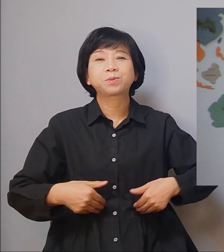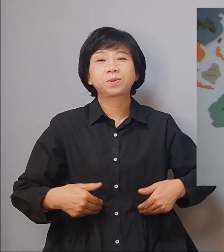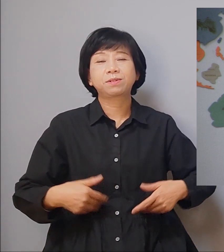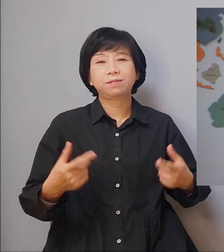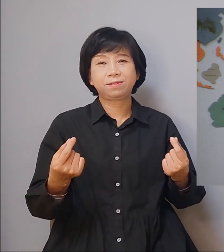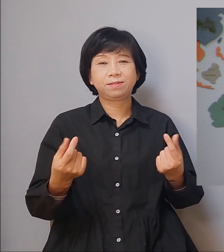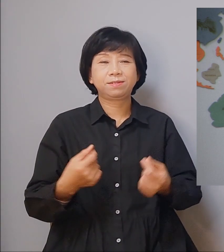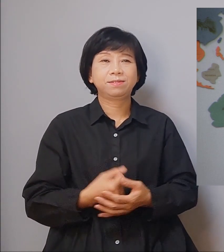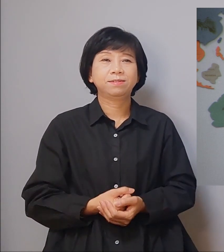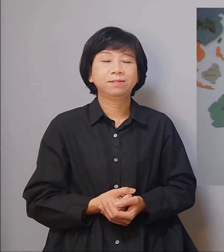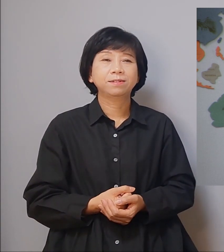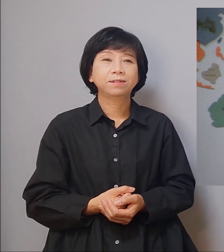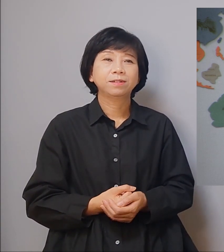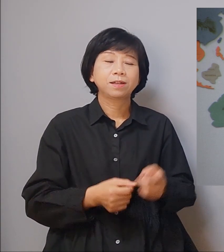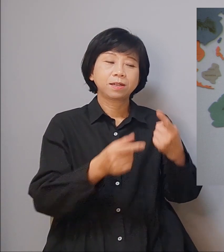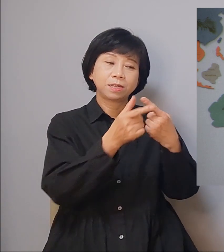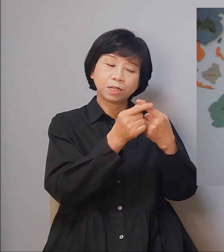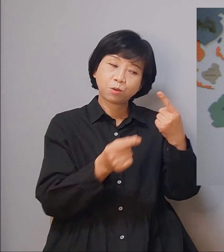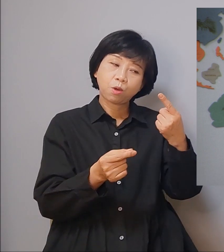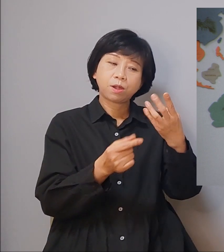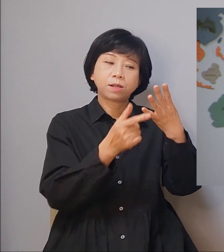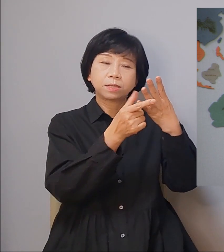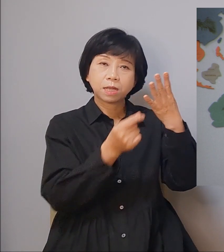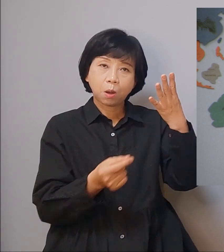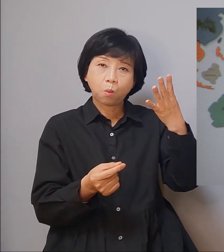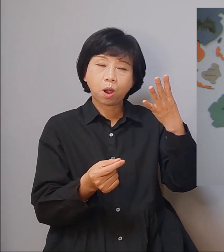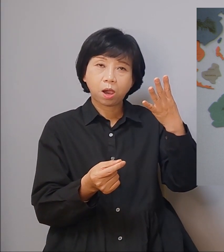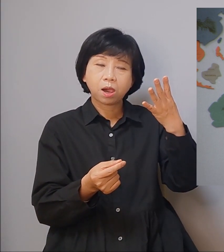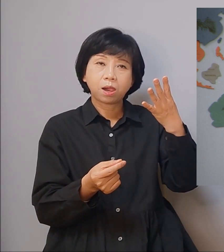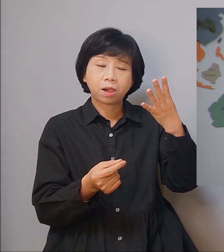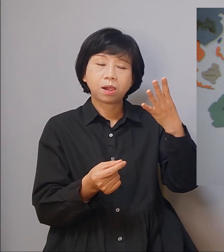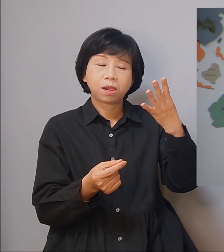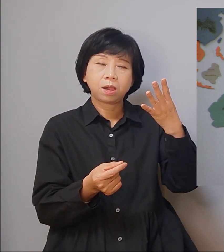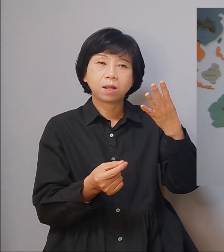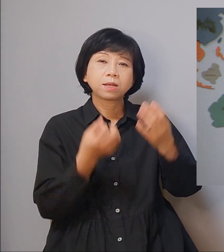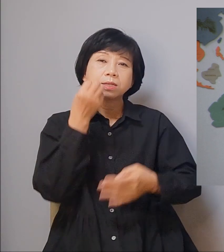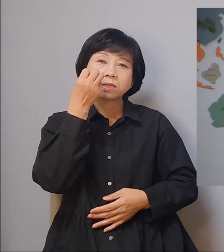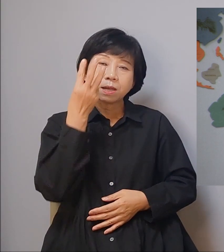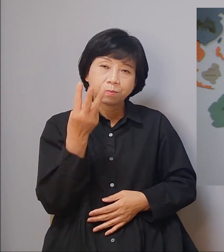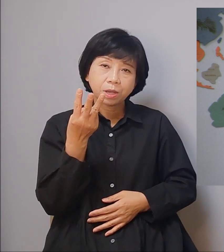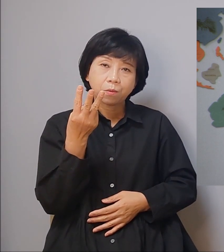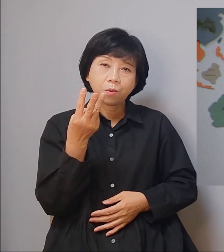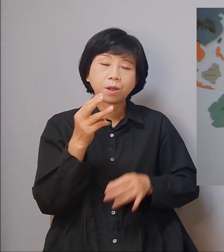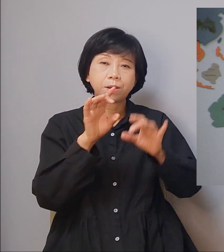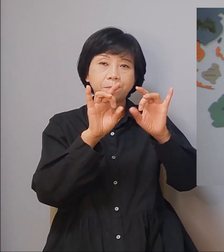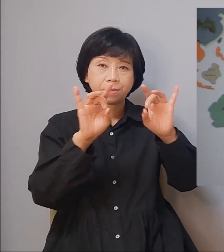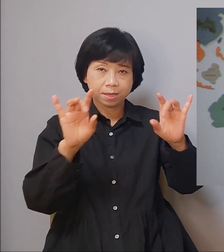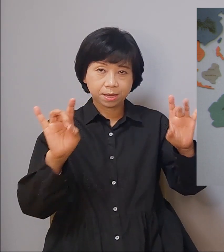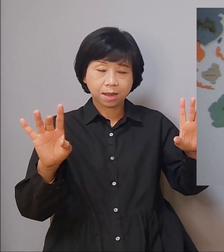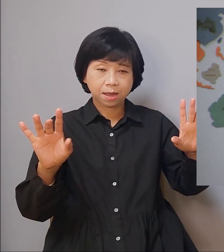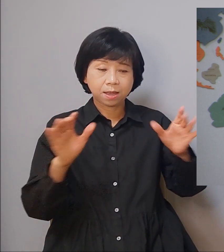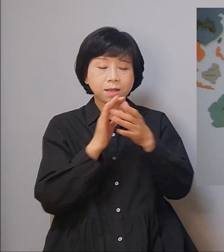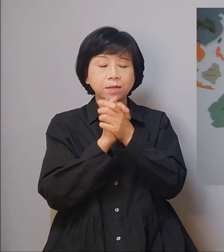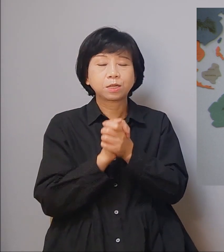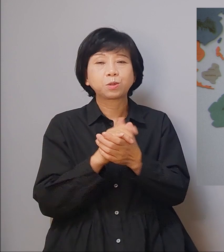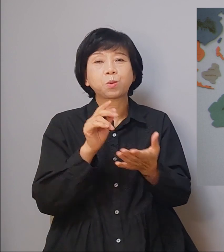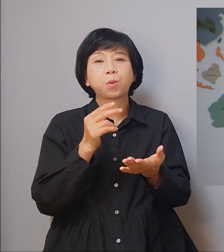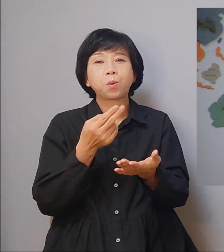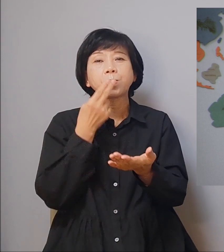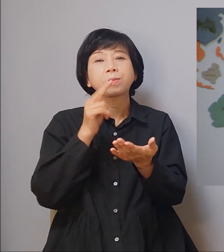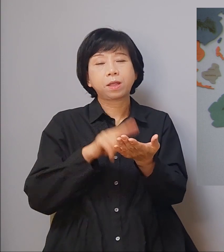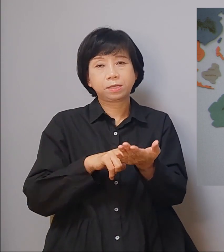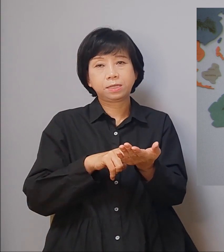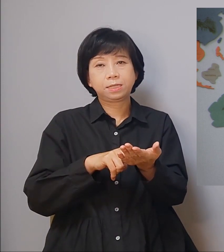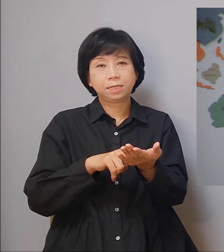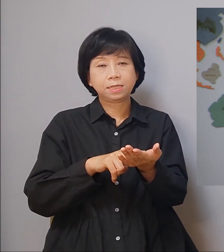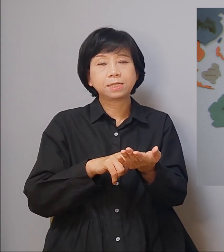연락은 됐거든요. 1월 달, 4월 달 이런 식으로 3개월마다 기도 편지를 좀 받으려고 하고요. 그리고 11월